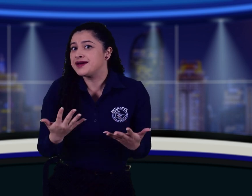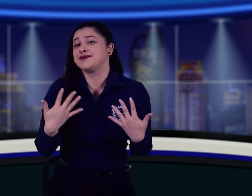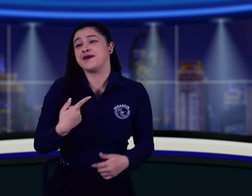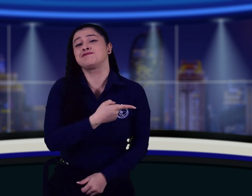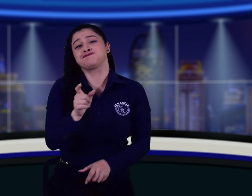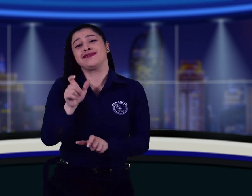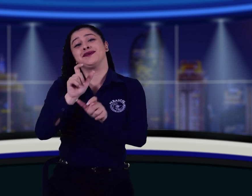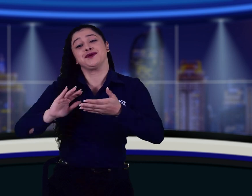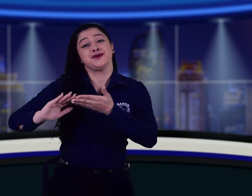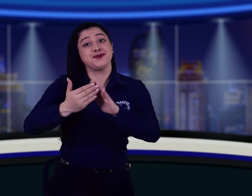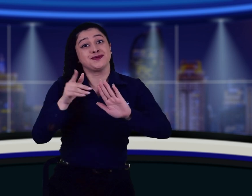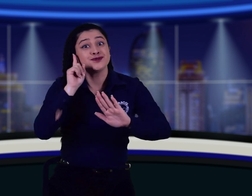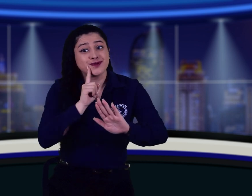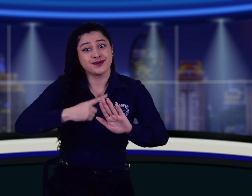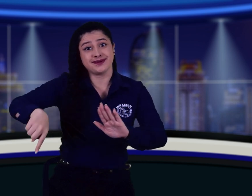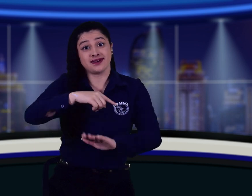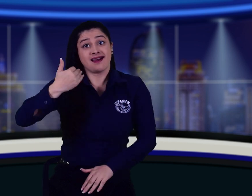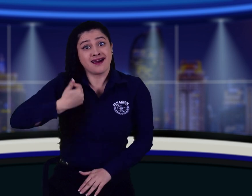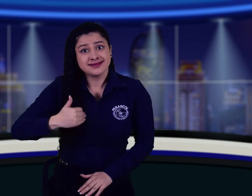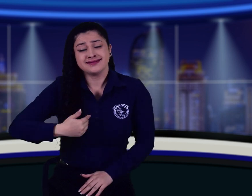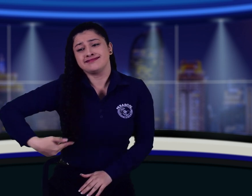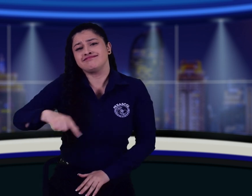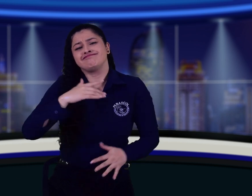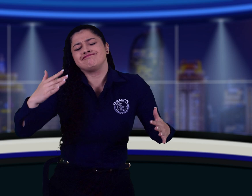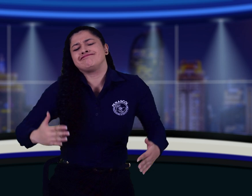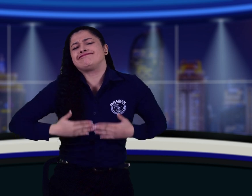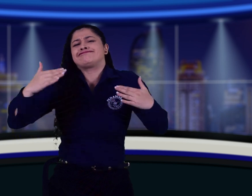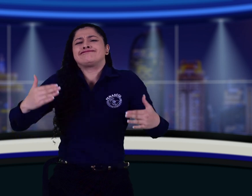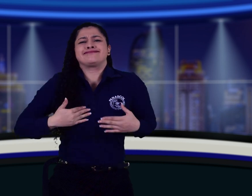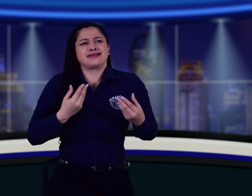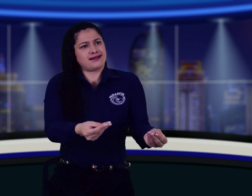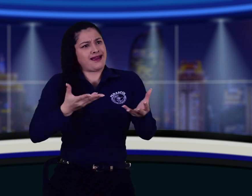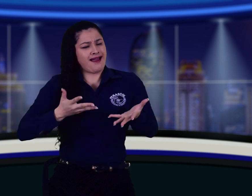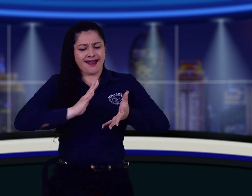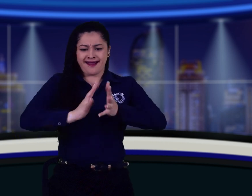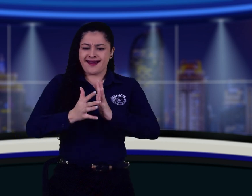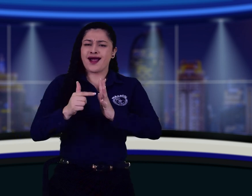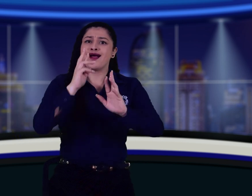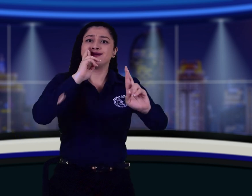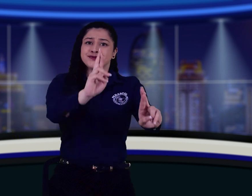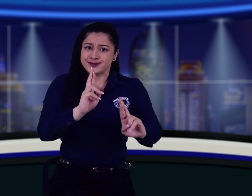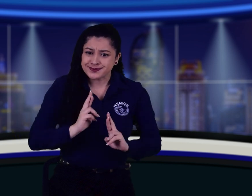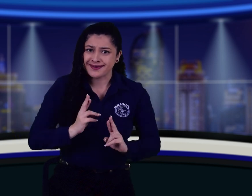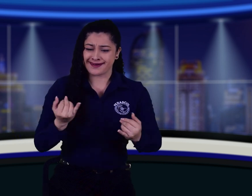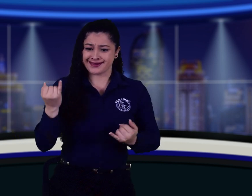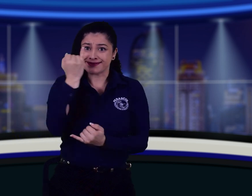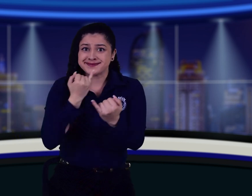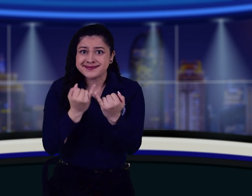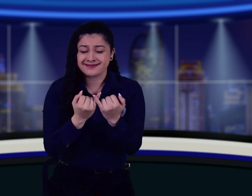y qué sucede en este momento en la Argentina bueno la comunidad sorda está muy emocionada y